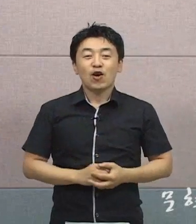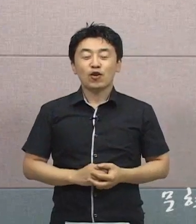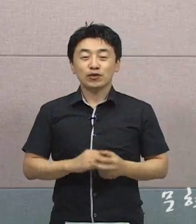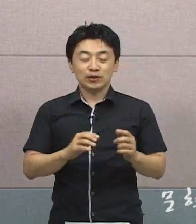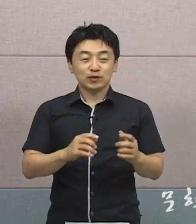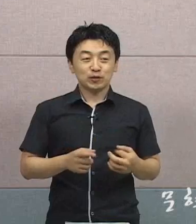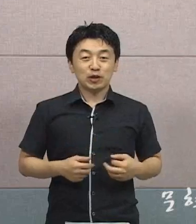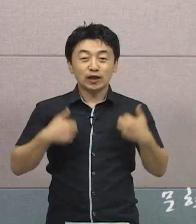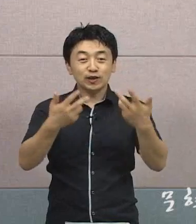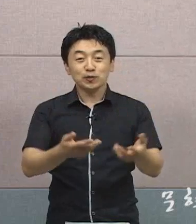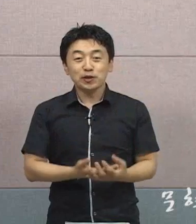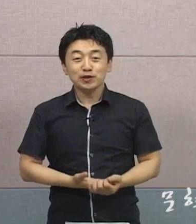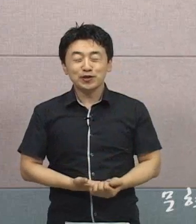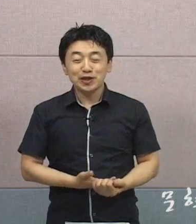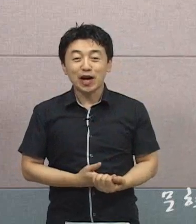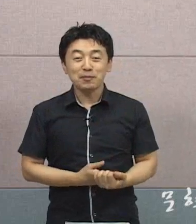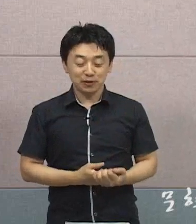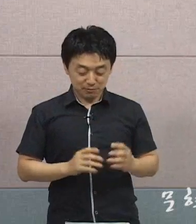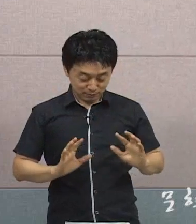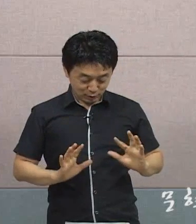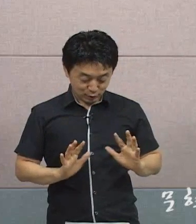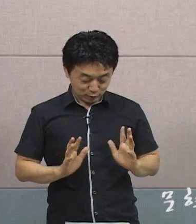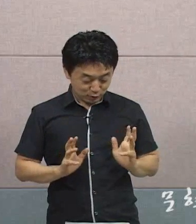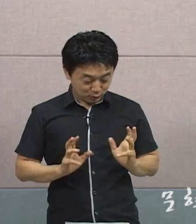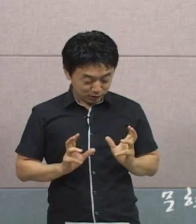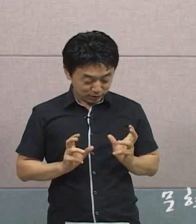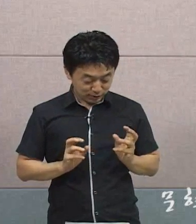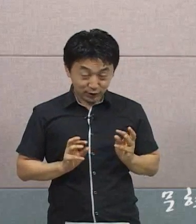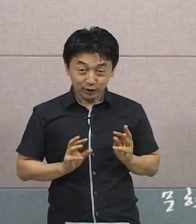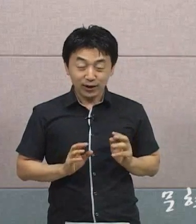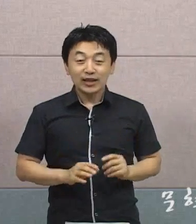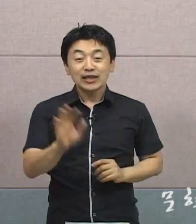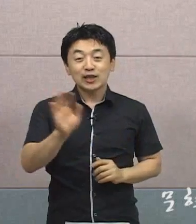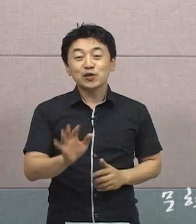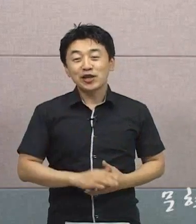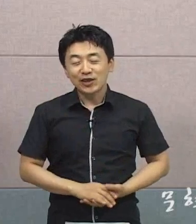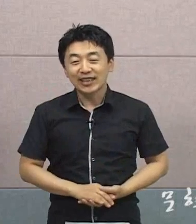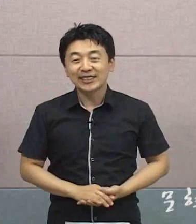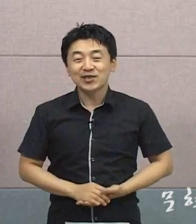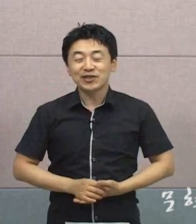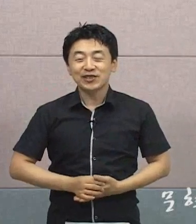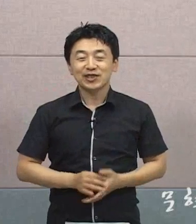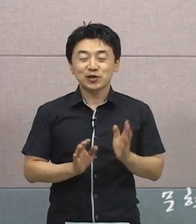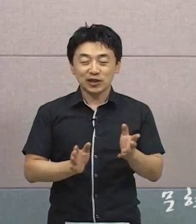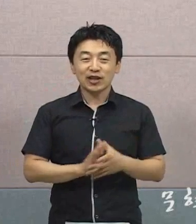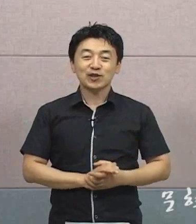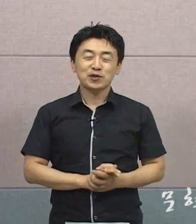가르치는 농아인들도 이제 난감한 거예요. 이거를요, 손가락을 이렇게 해서 기초 단어가 아니기 때문에요. 기초 단어가 아니고,